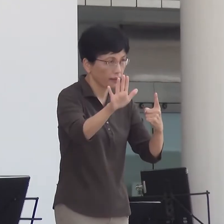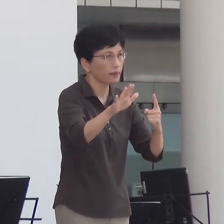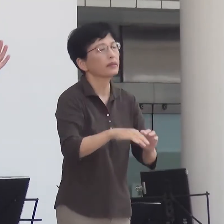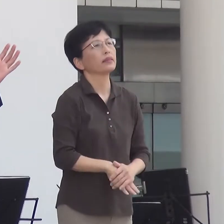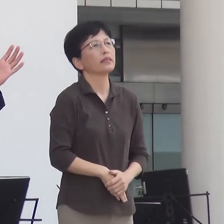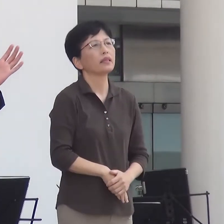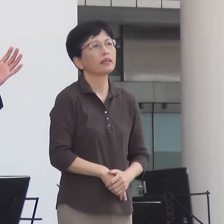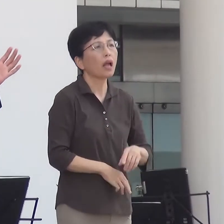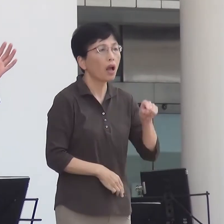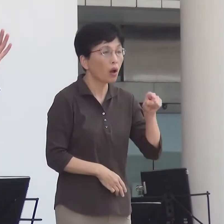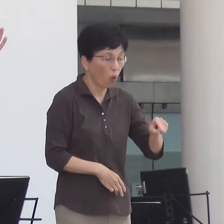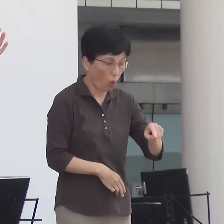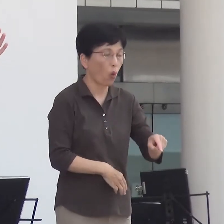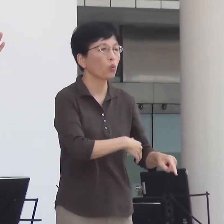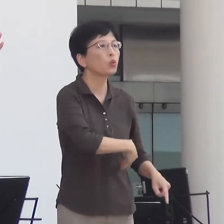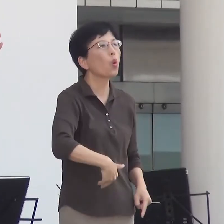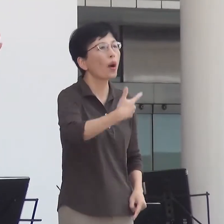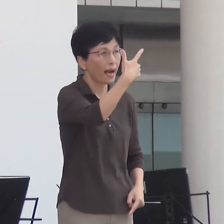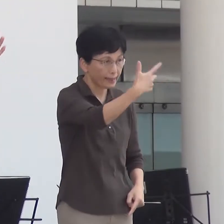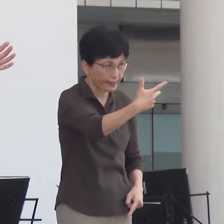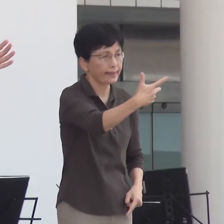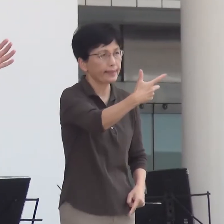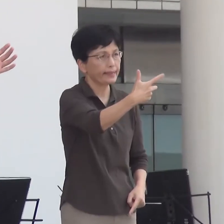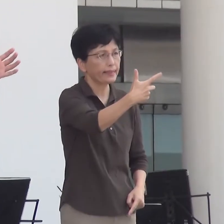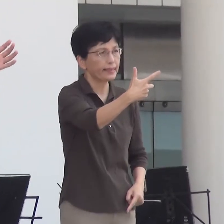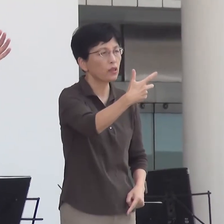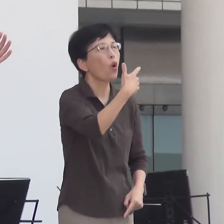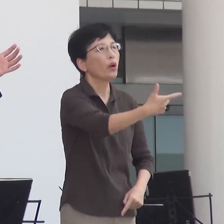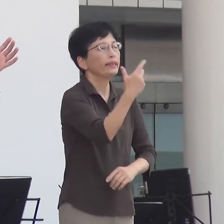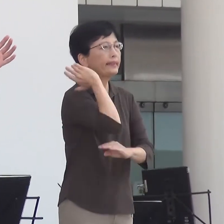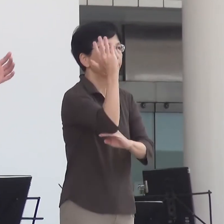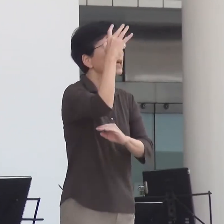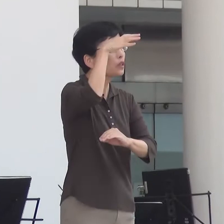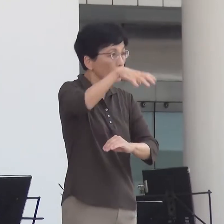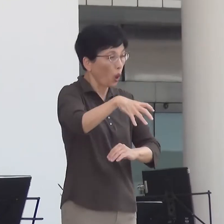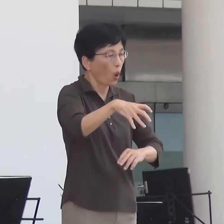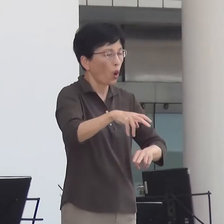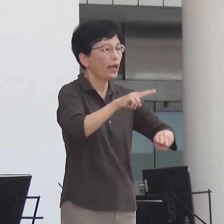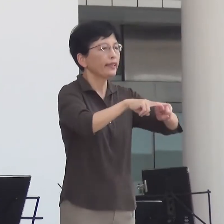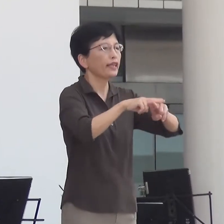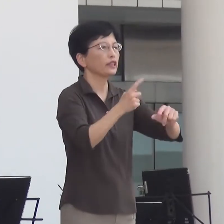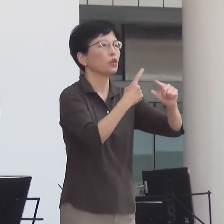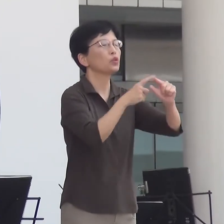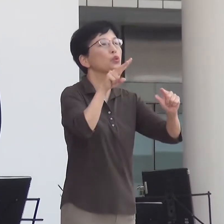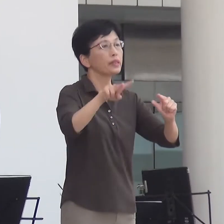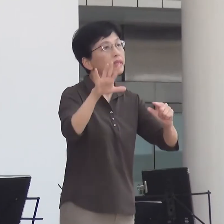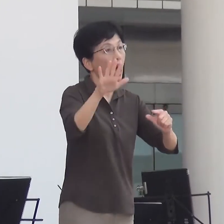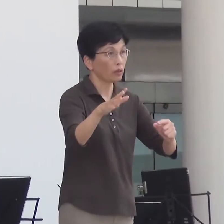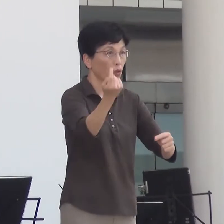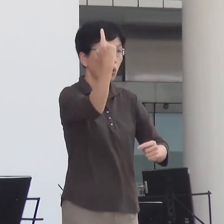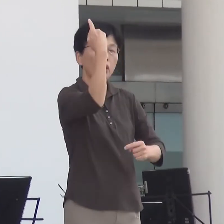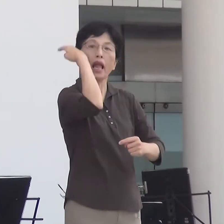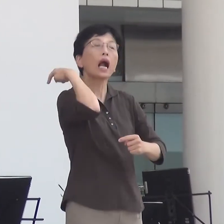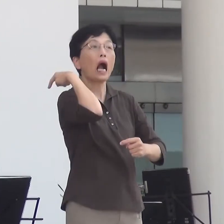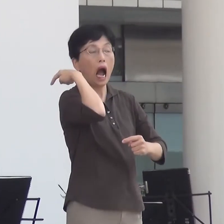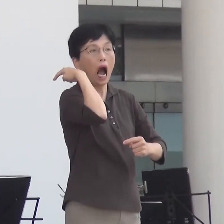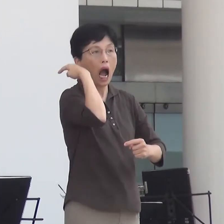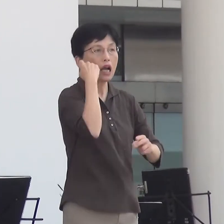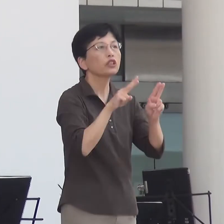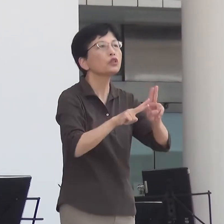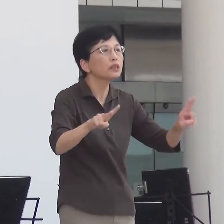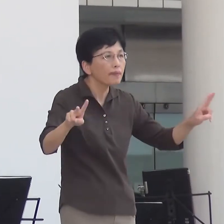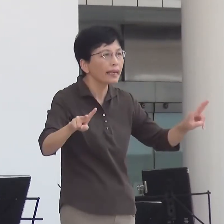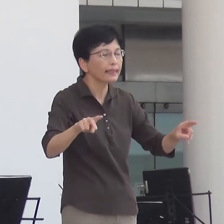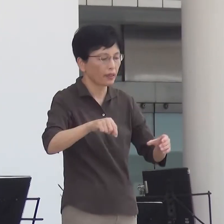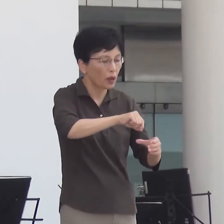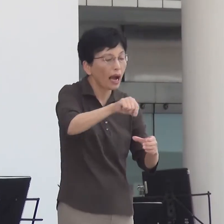またここ福岡市の市役所というのは天神の中心にあるわけですが、この中に入りますとユニバーサ